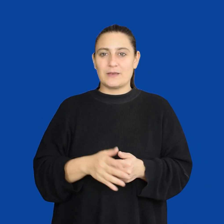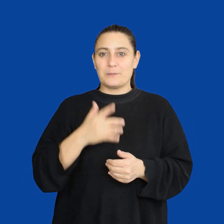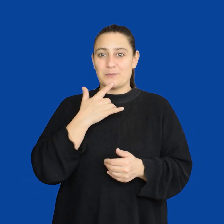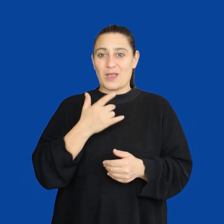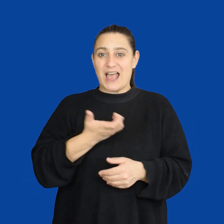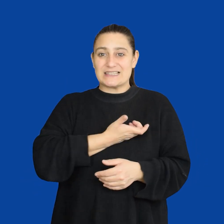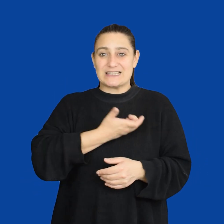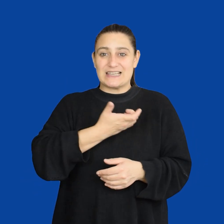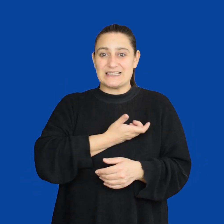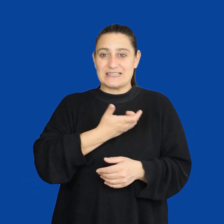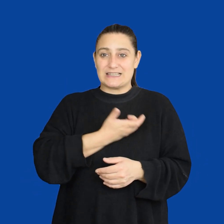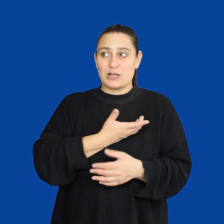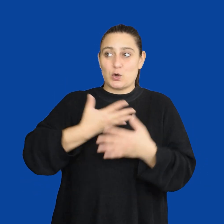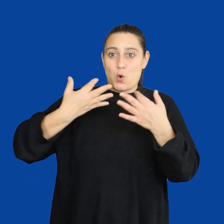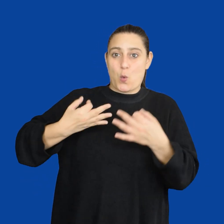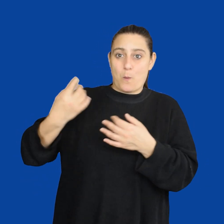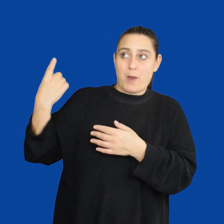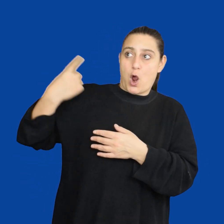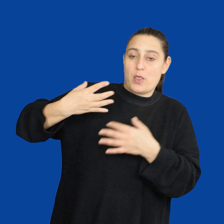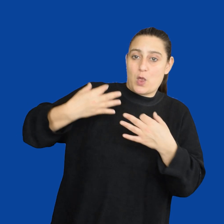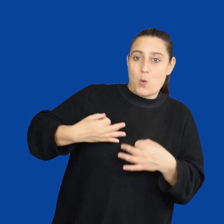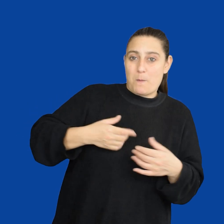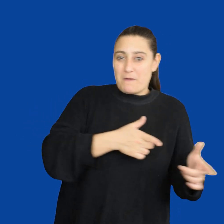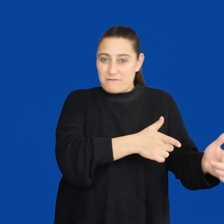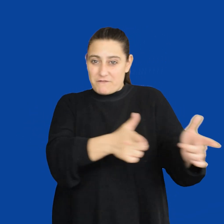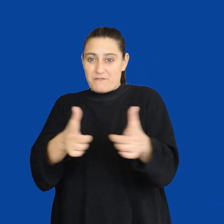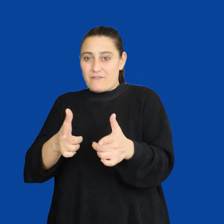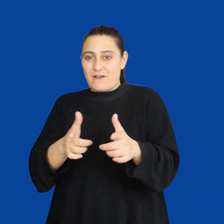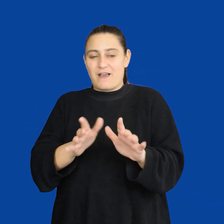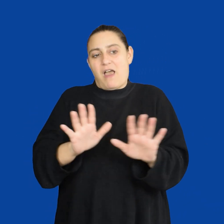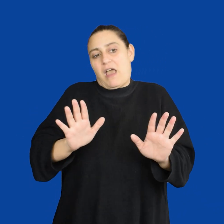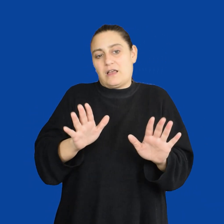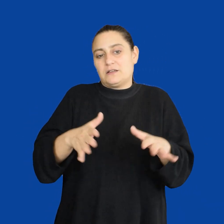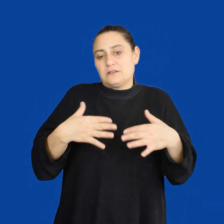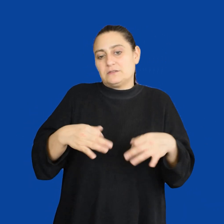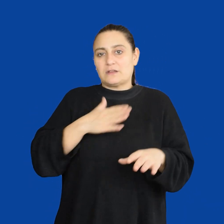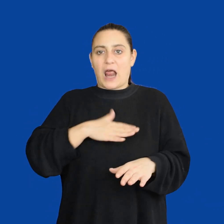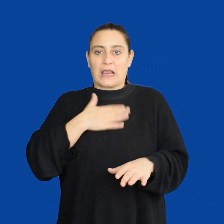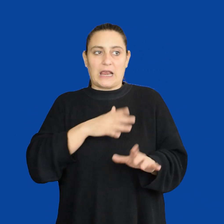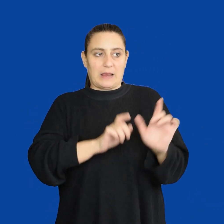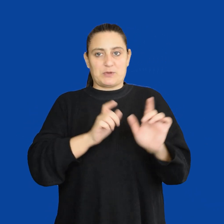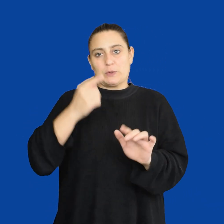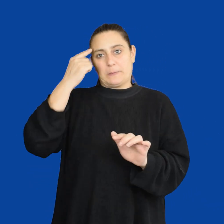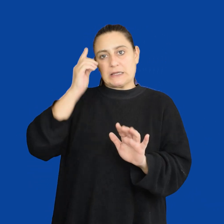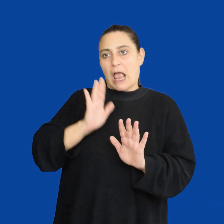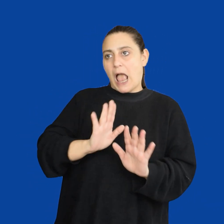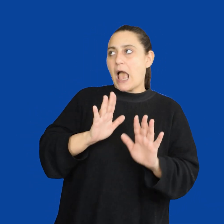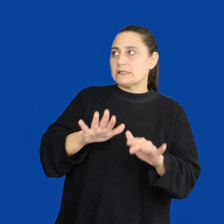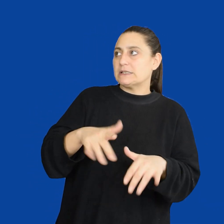ejecuta órdenes genocidas es un bárbaro sádico es tranquilizador para la conciencia de las masas. Pensar en el